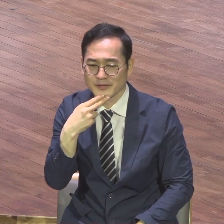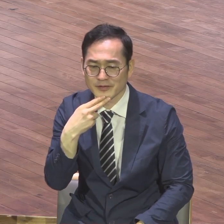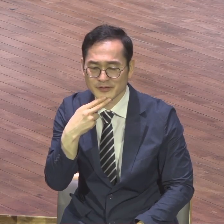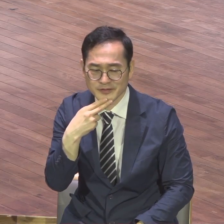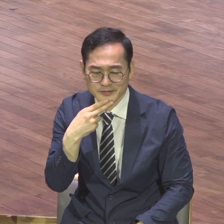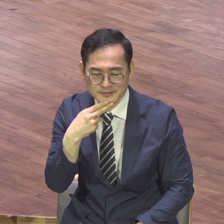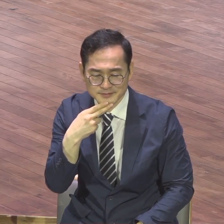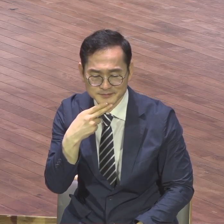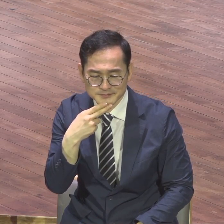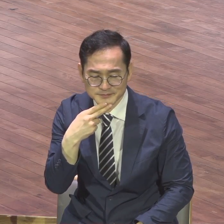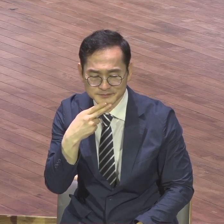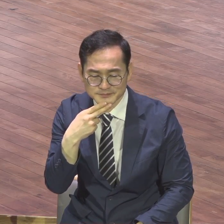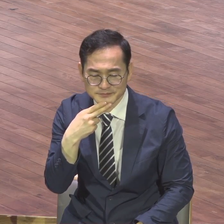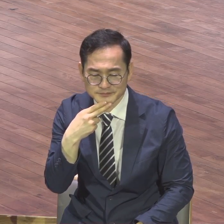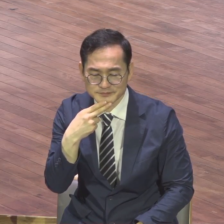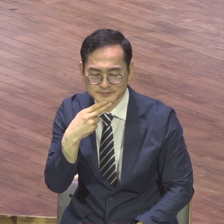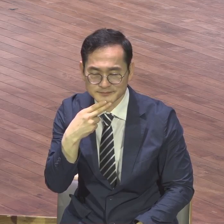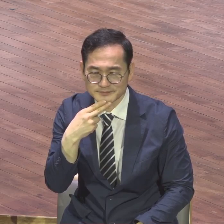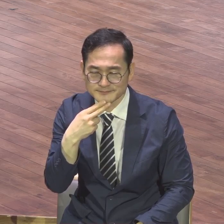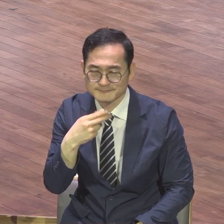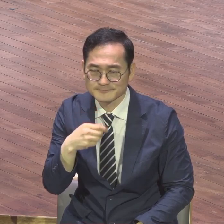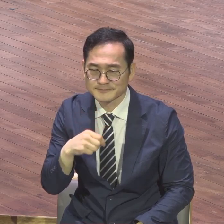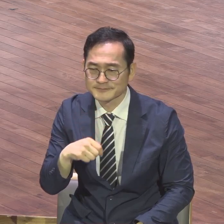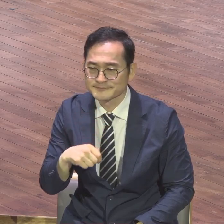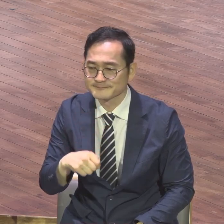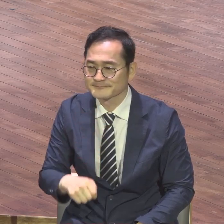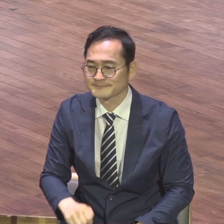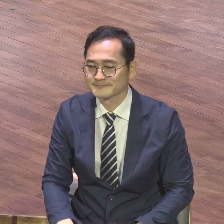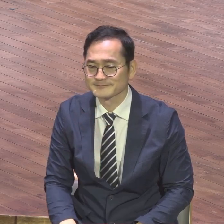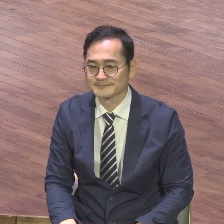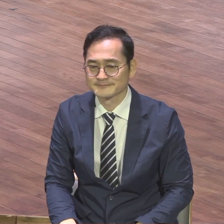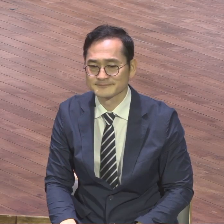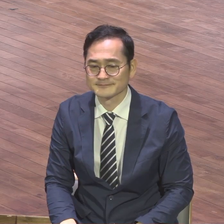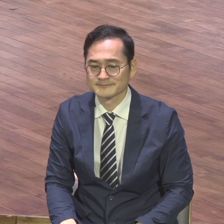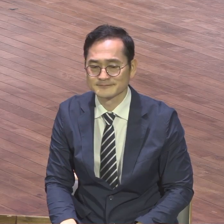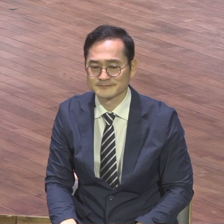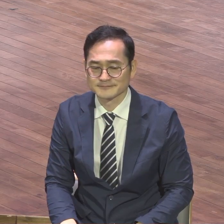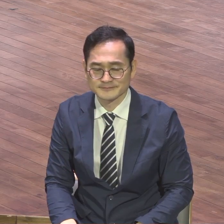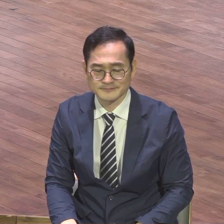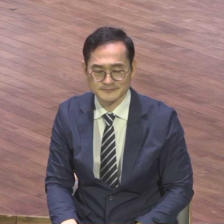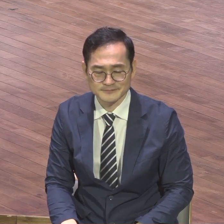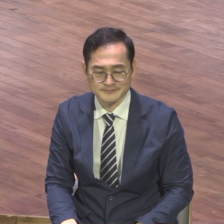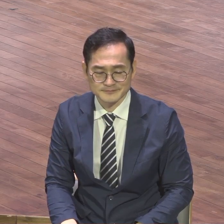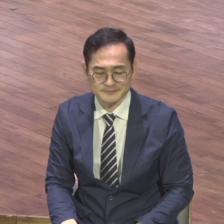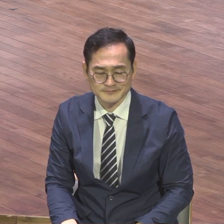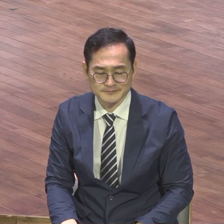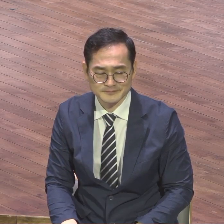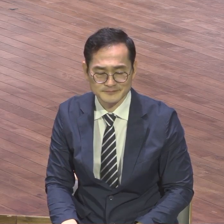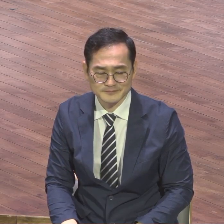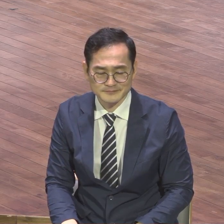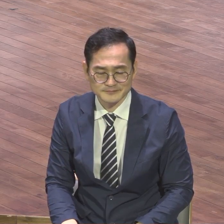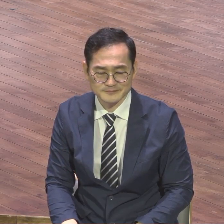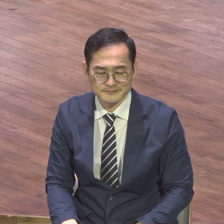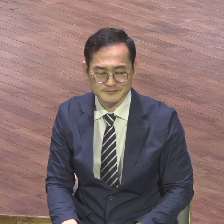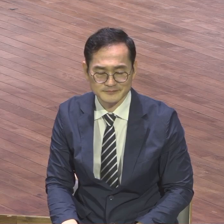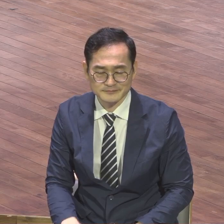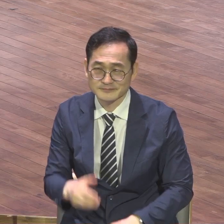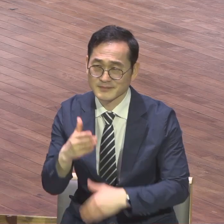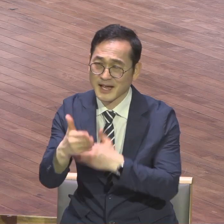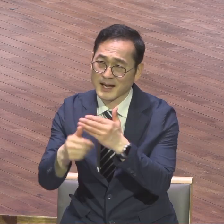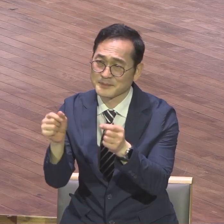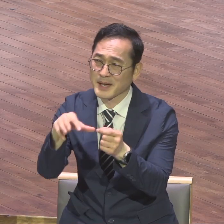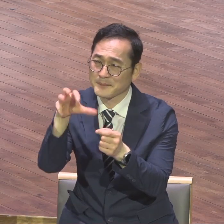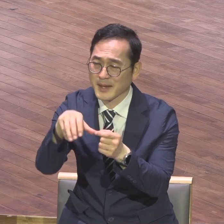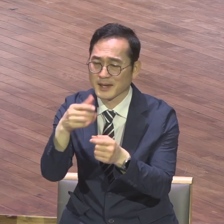것입니다. 하나님 앞에서 하기 때문에 이 세계에서 아주 어디든지 음찰 없는 거예요. 하나님께서 하나님 앞에 호람대로 탁